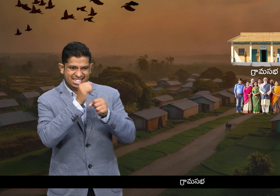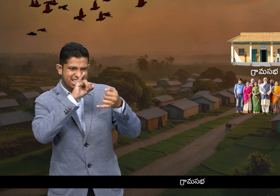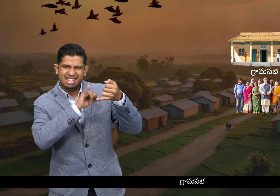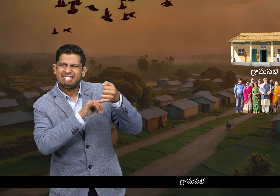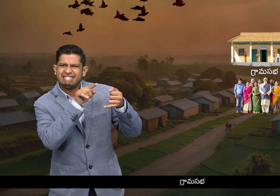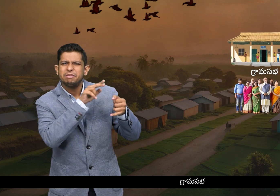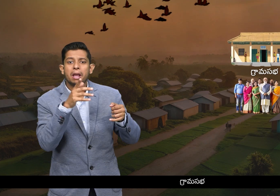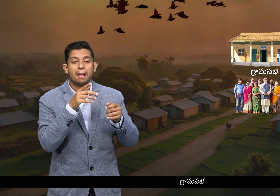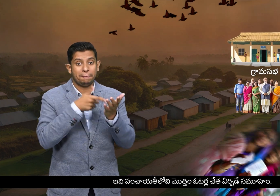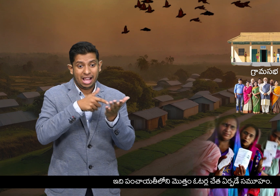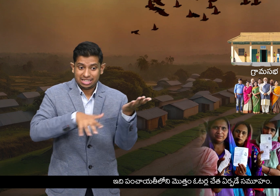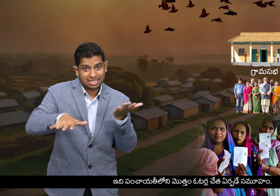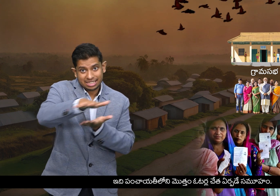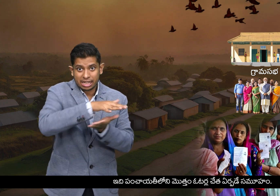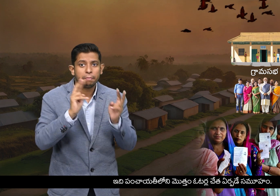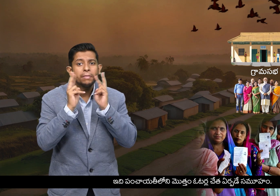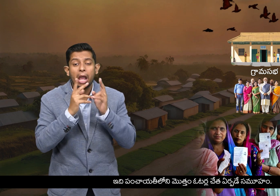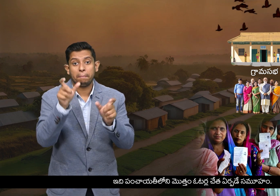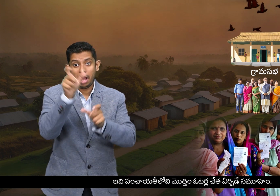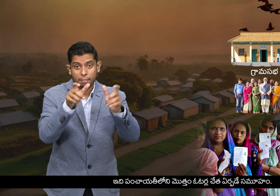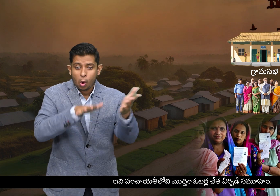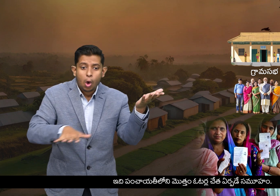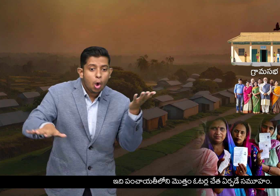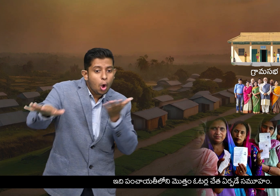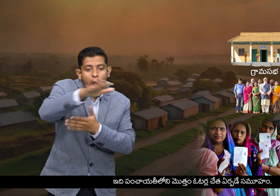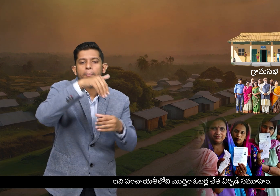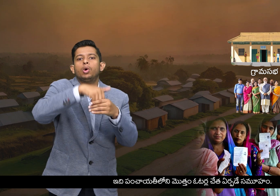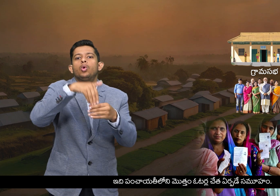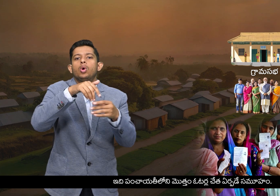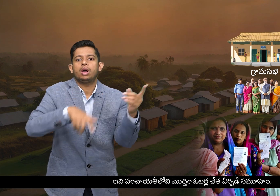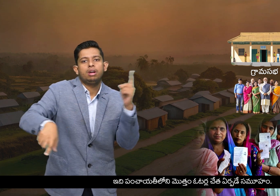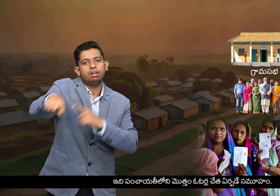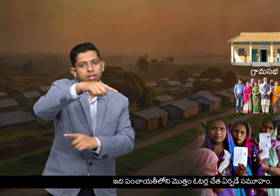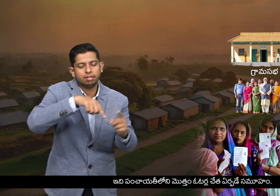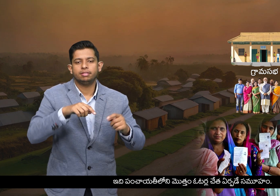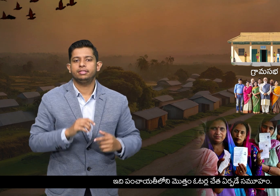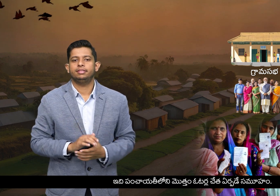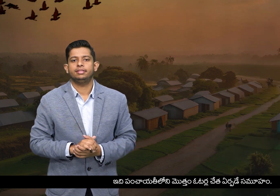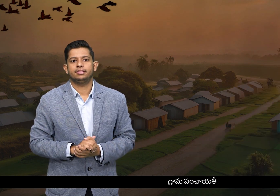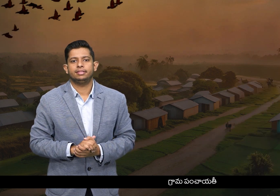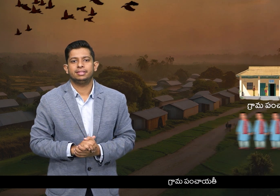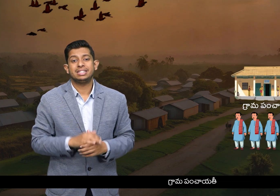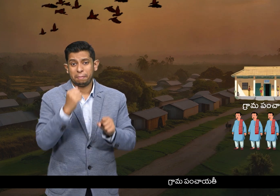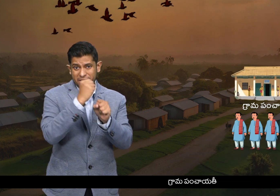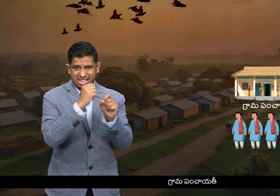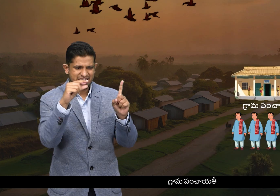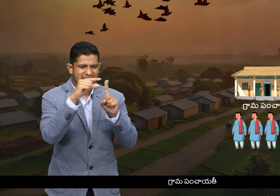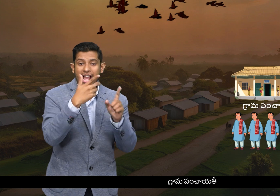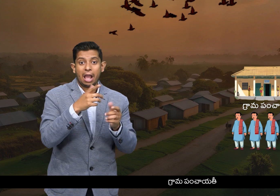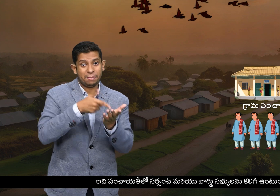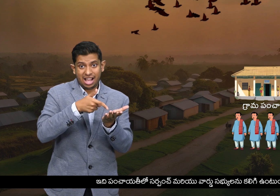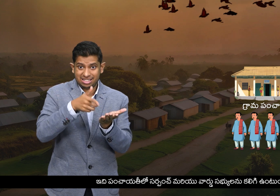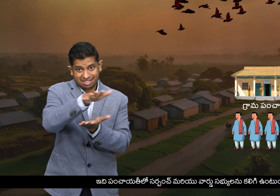గ్రామ సభ ఇది పంచాయతీలోని మొత్తం ఓటర్ల చేత ఏర్పడే సమూహం. గ్రామ